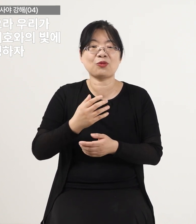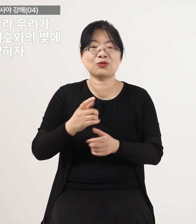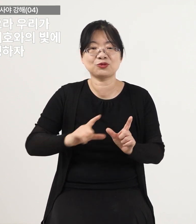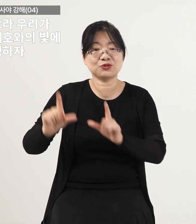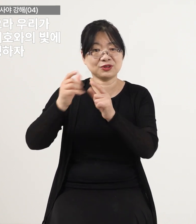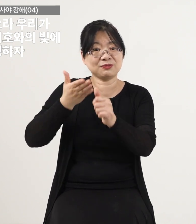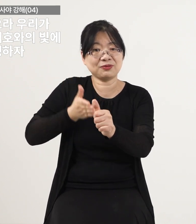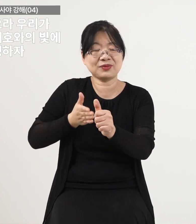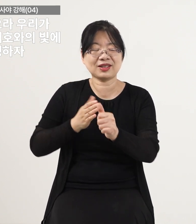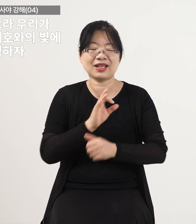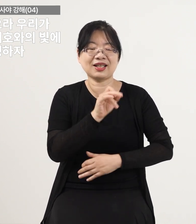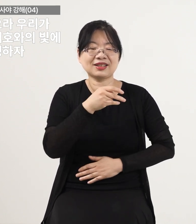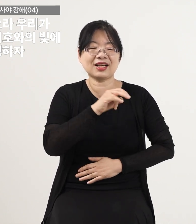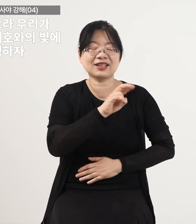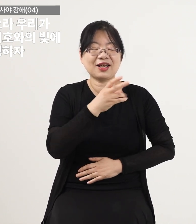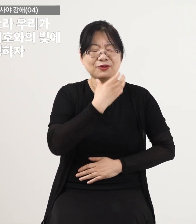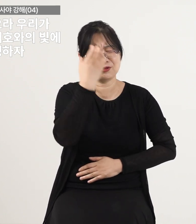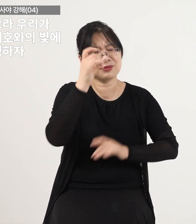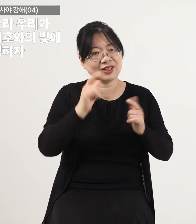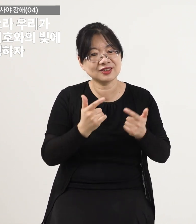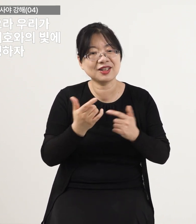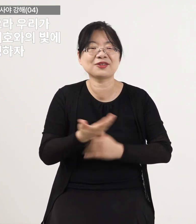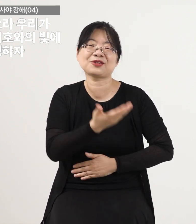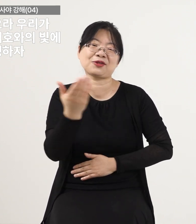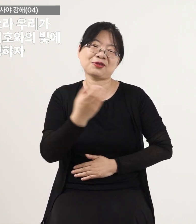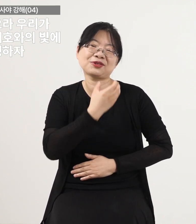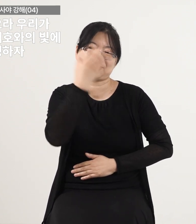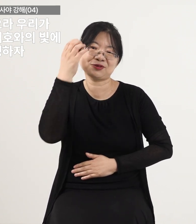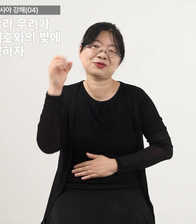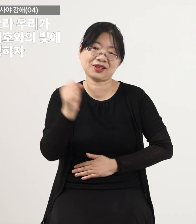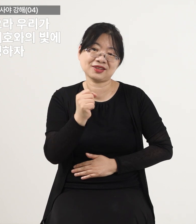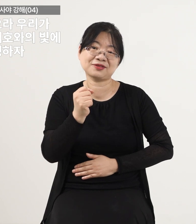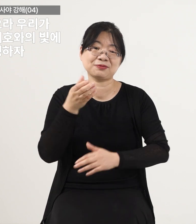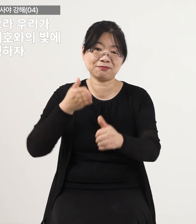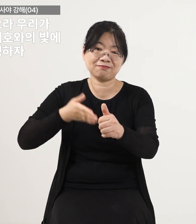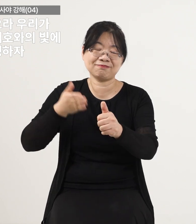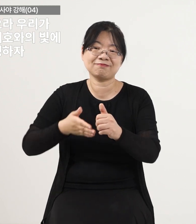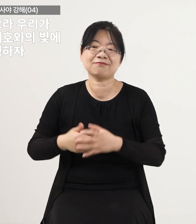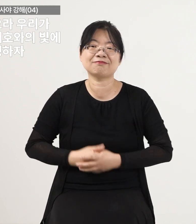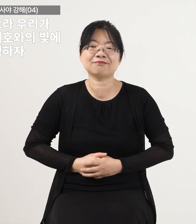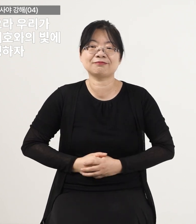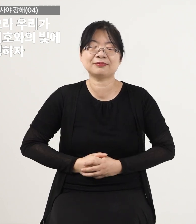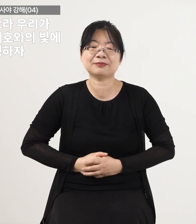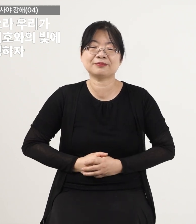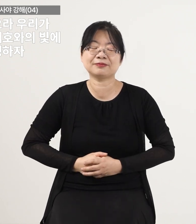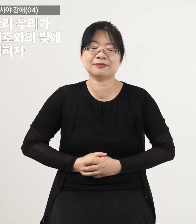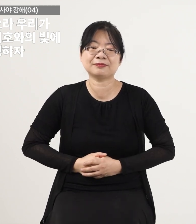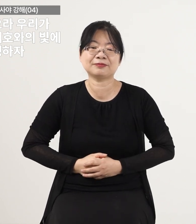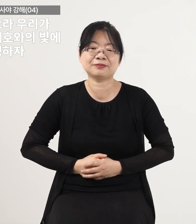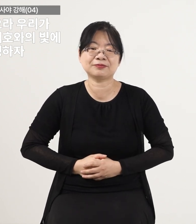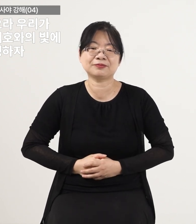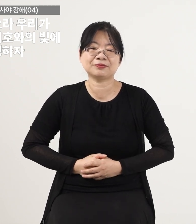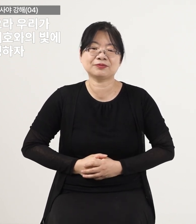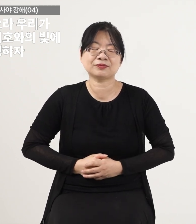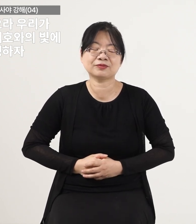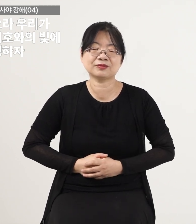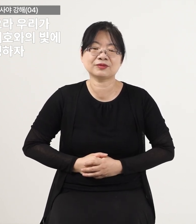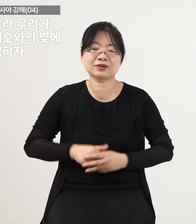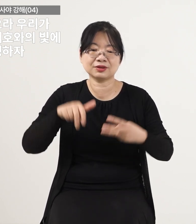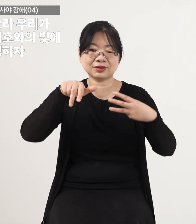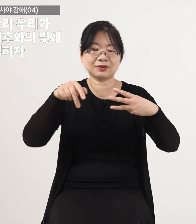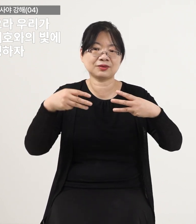이사야의 비전이 아니고 믿습니까? 자, 그런데 다시 성경을 보십시다.